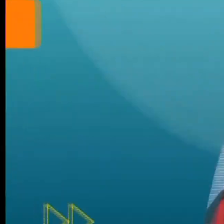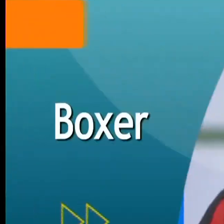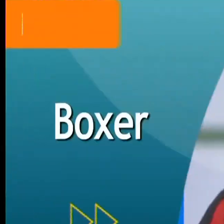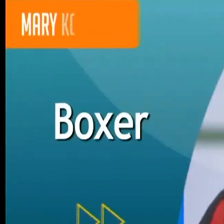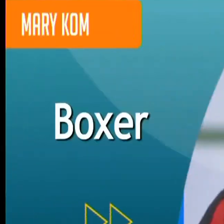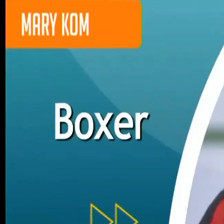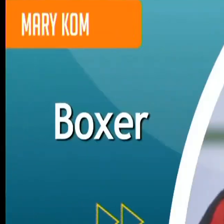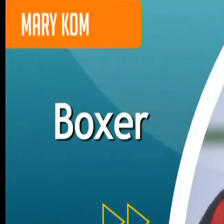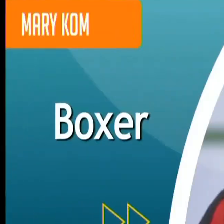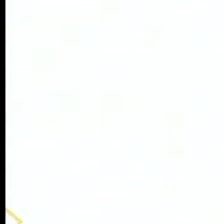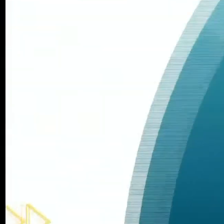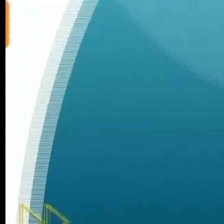चाहा केंद्र चुने।